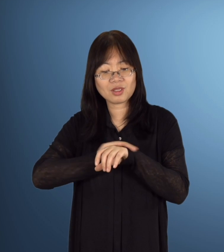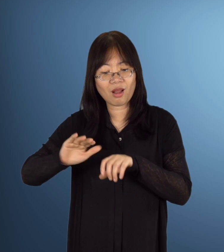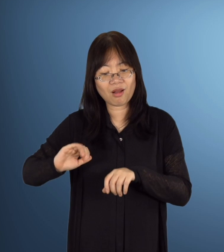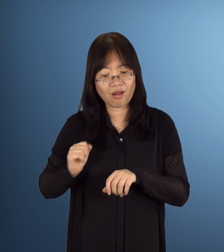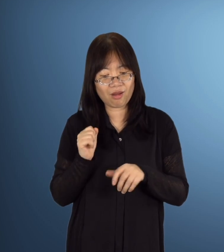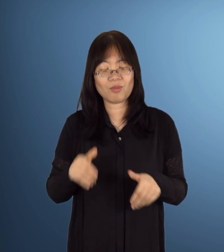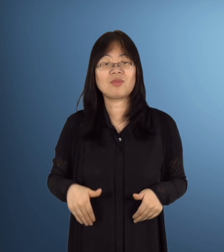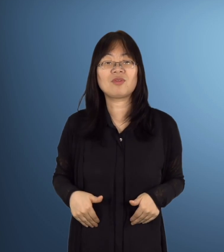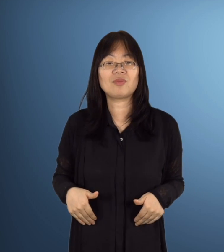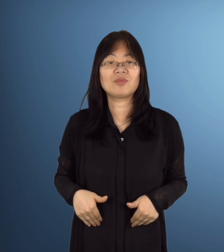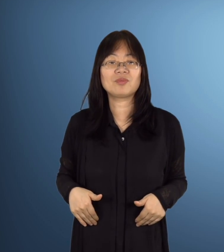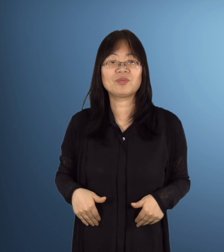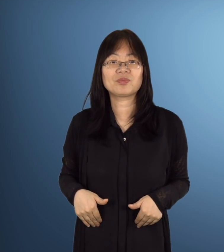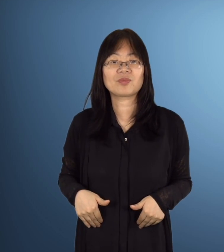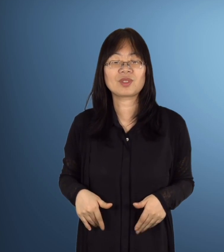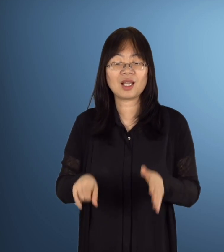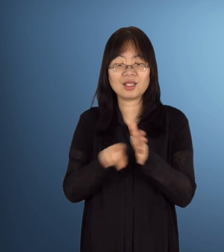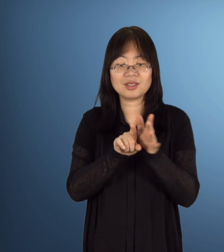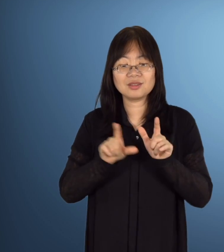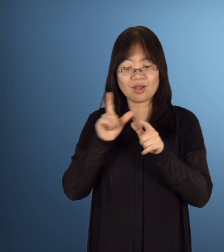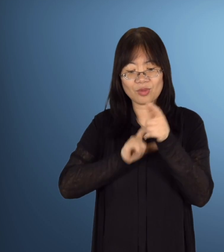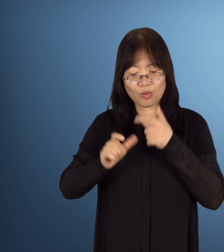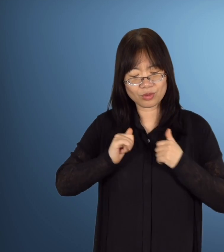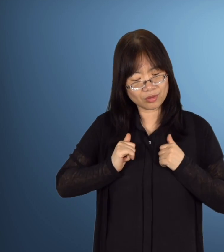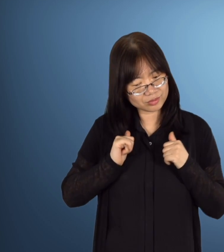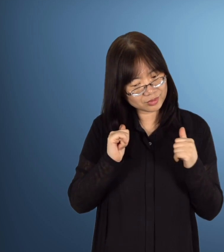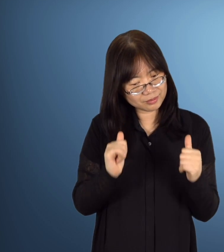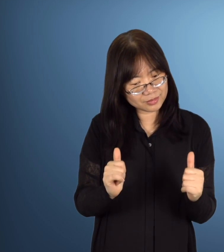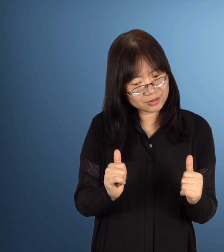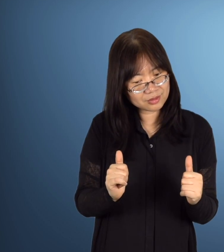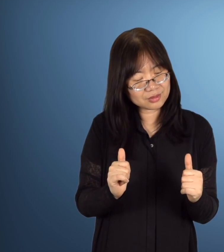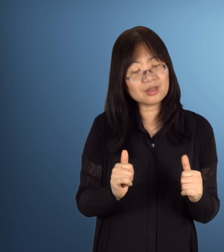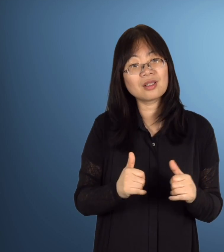되겠고, 신앙생활도 좀 더 열심히 해야 되겠고,